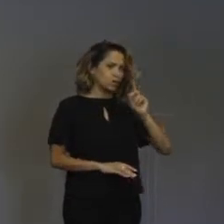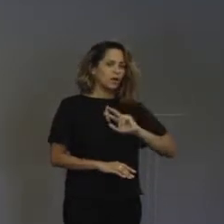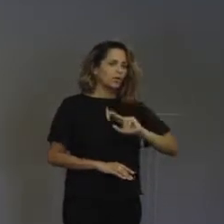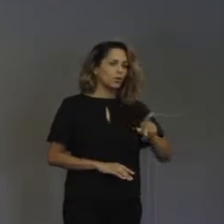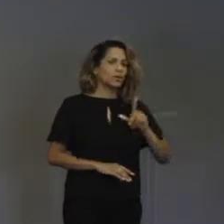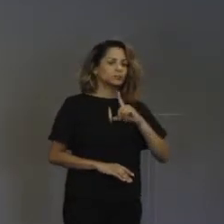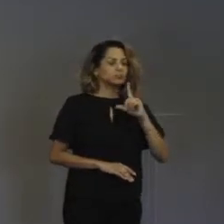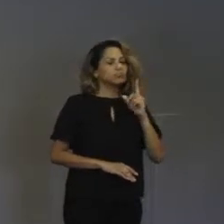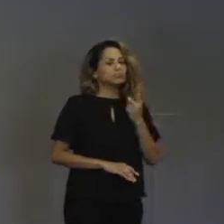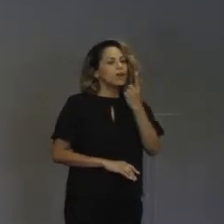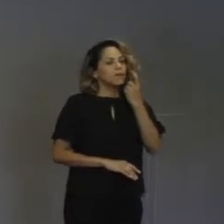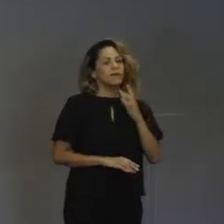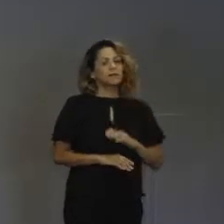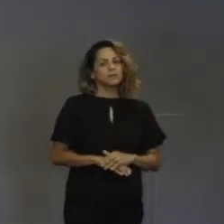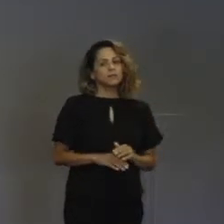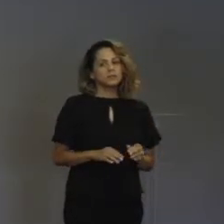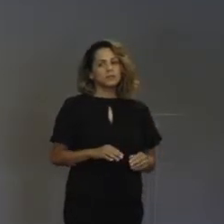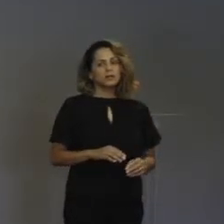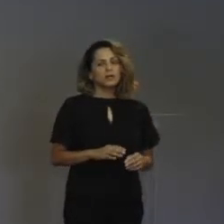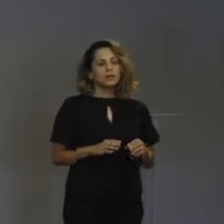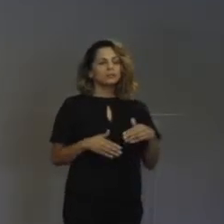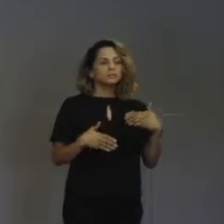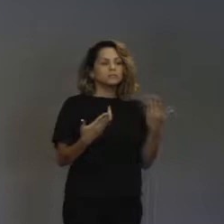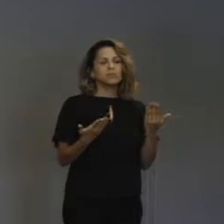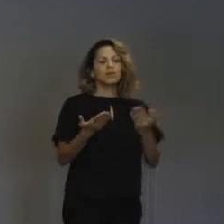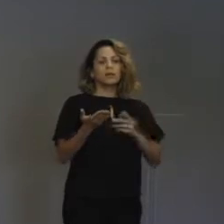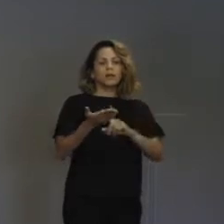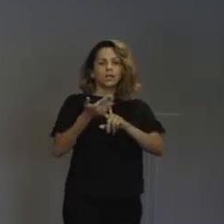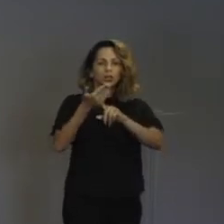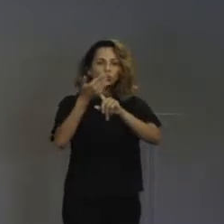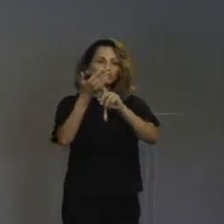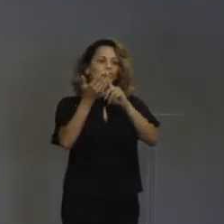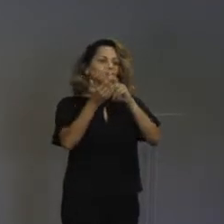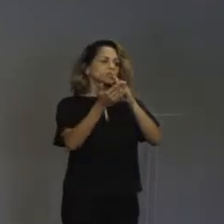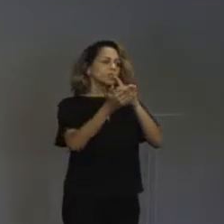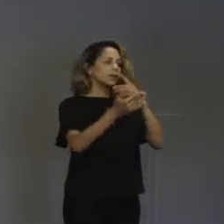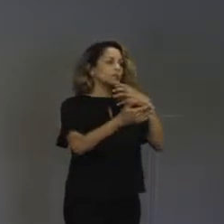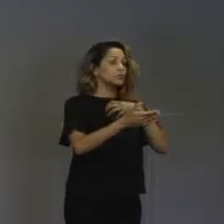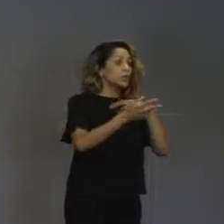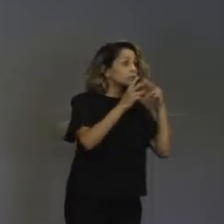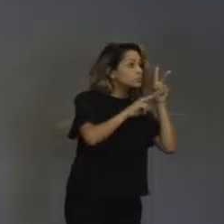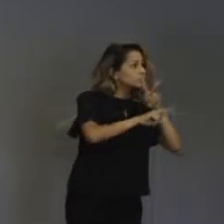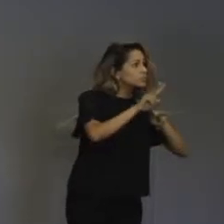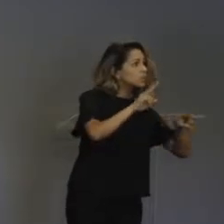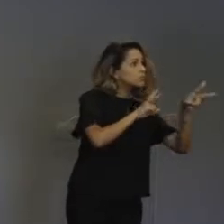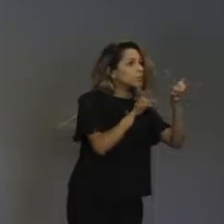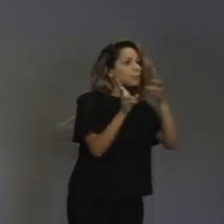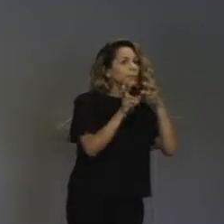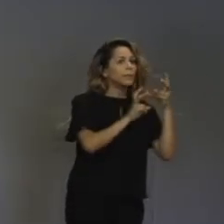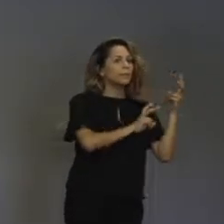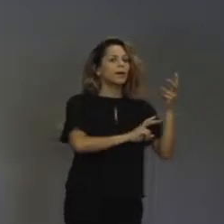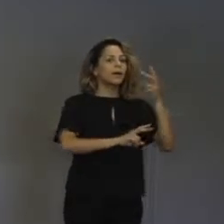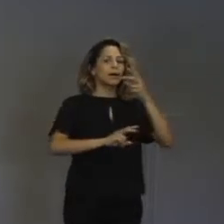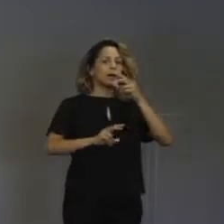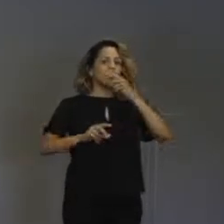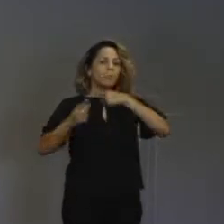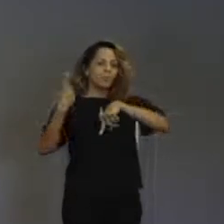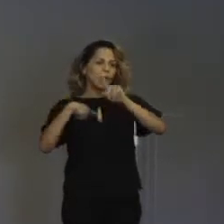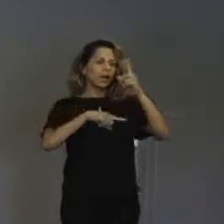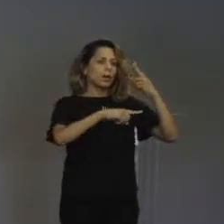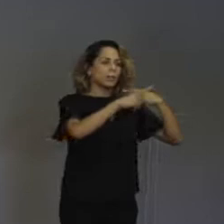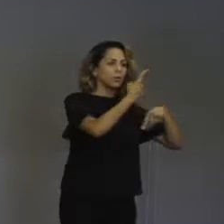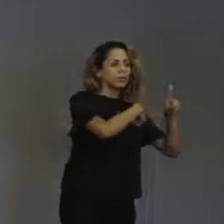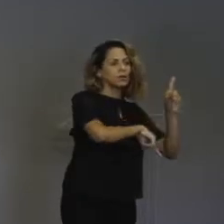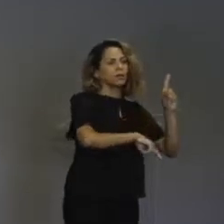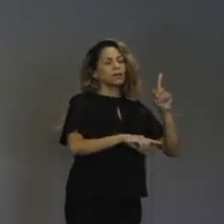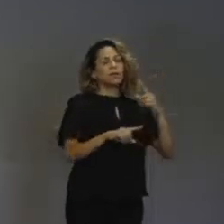no dia a dia, inovações sociais, inovações tecnológicas, outras formas de ver, porque inovação é uma criatividade que tem valor agregado e tem percepção do outro.